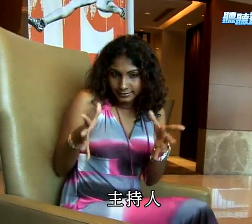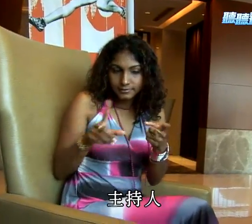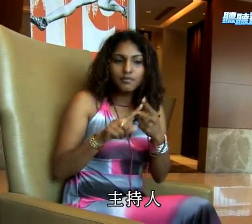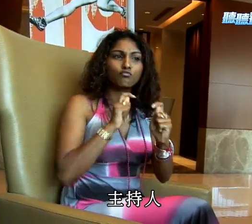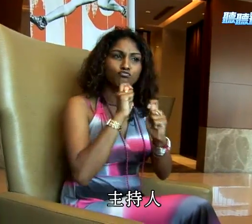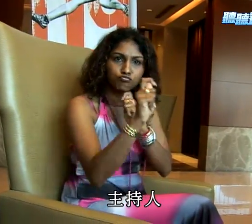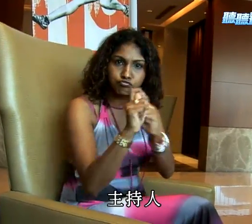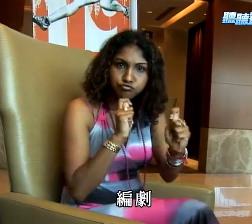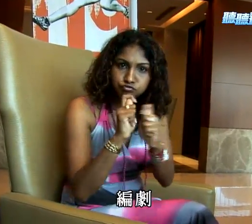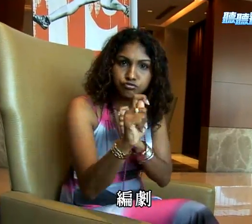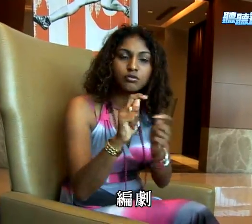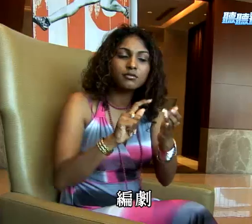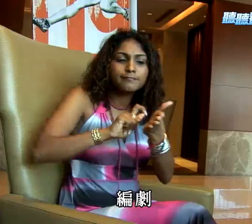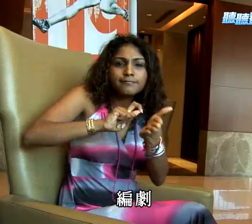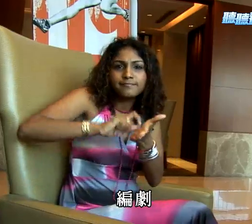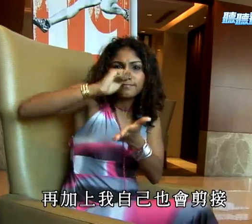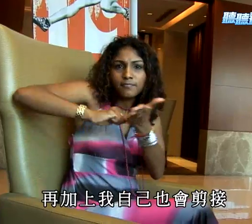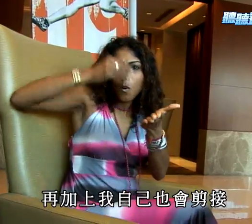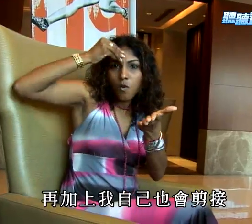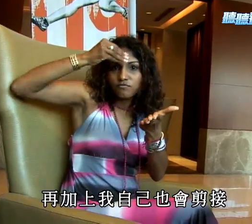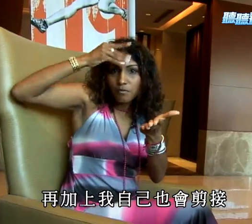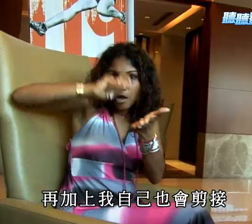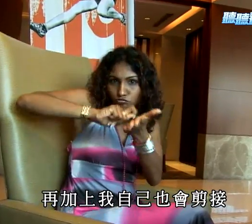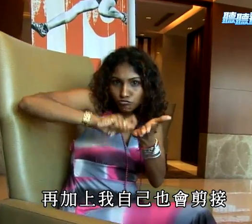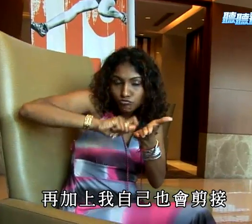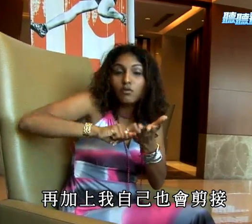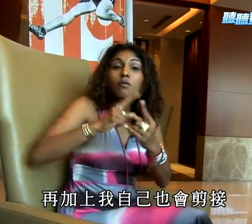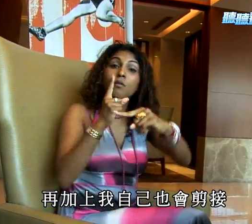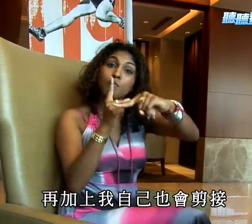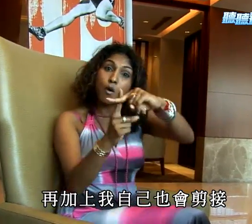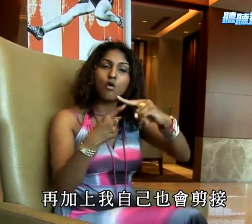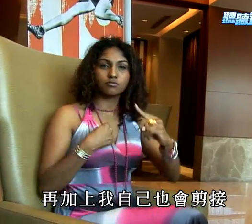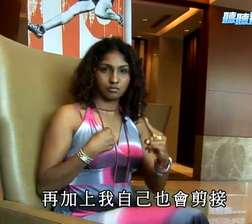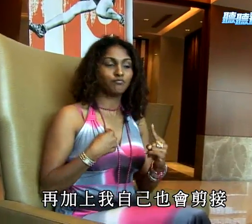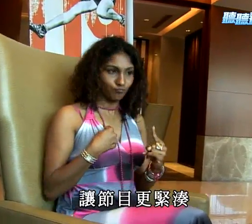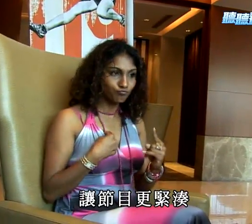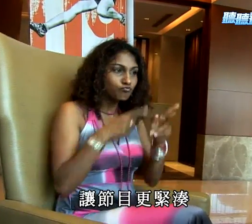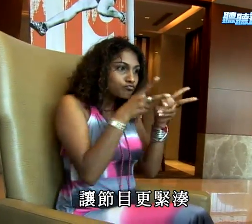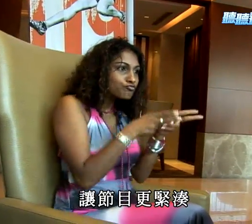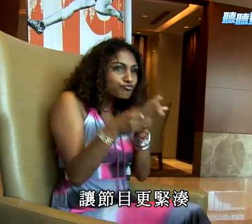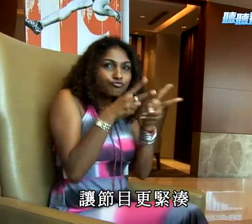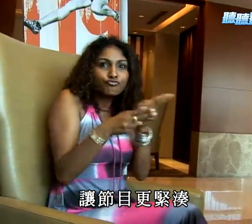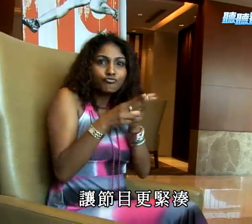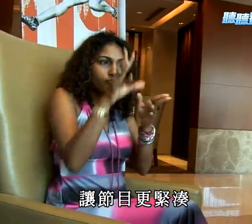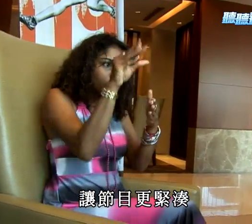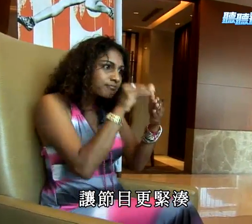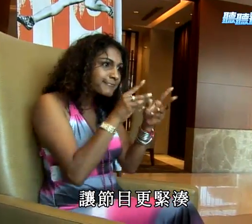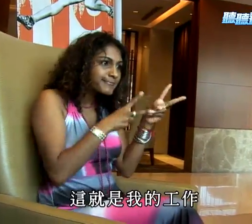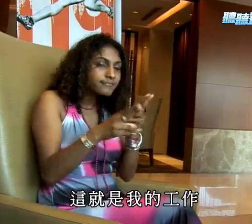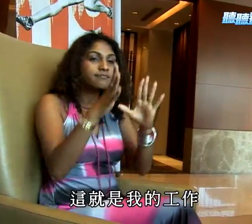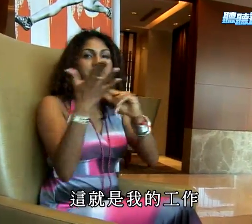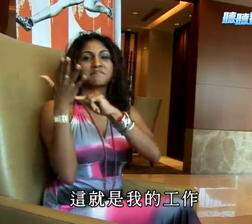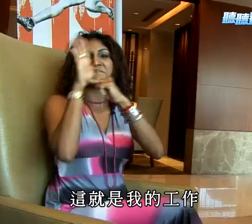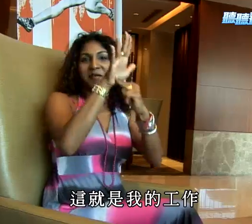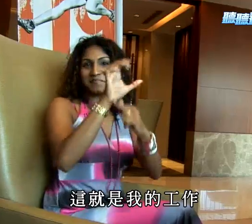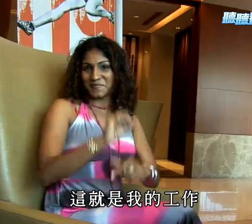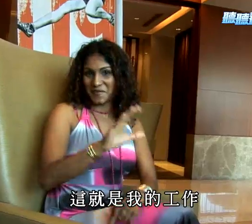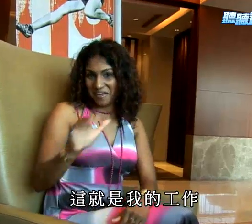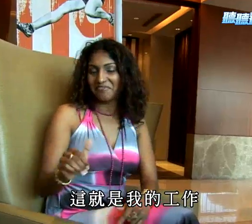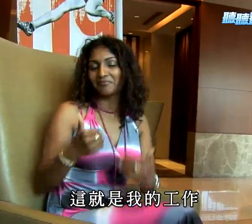人、编剧，再加上我自己也会剪接，让节目更紧凑，这就是我的工作。